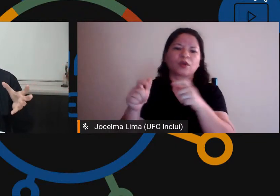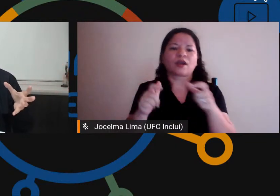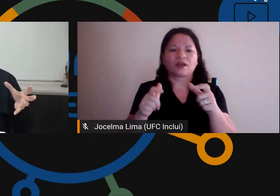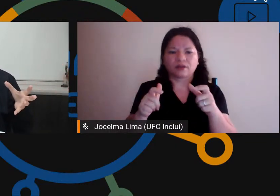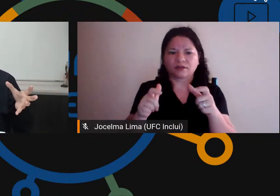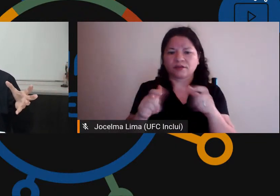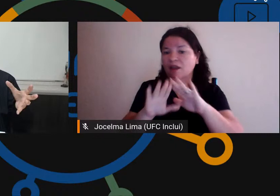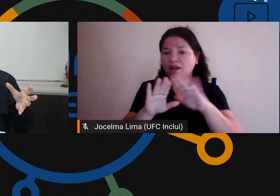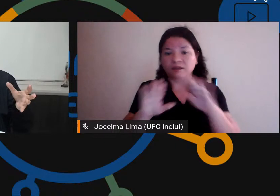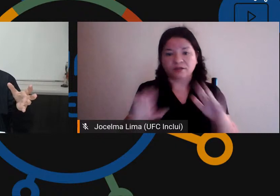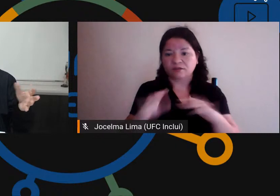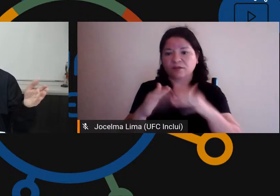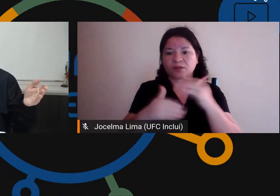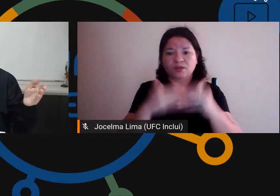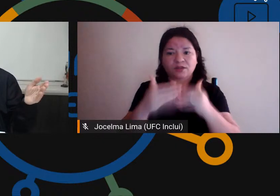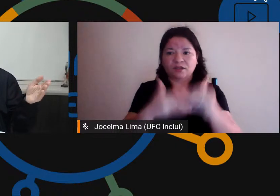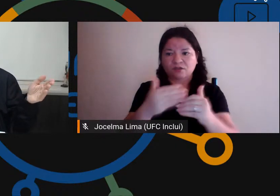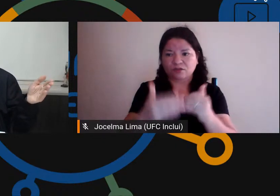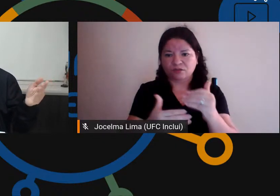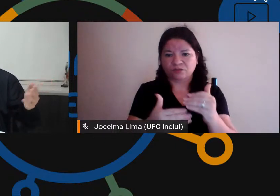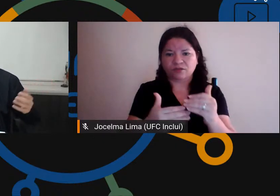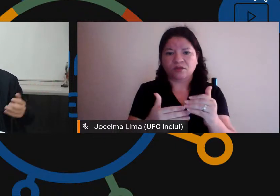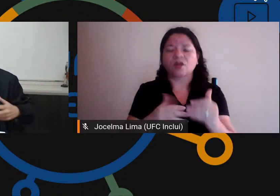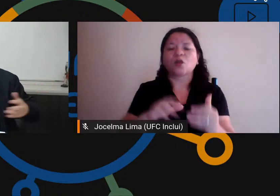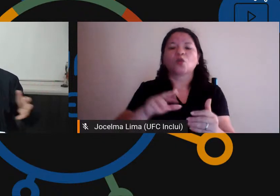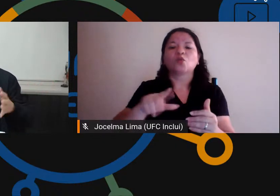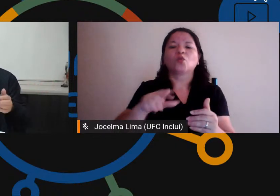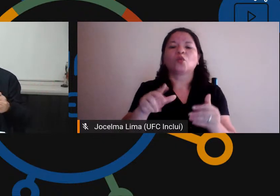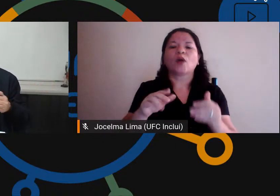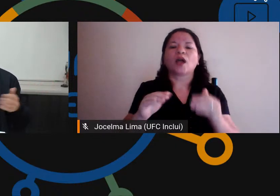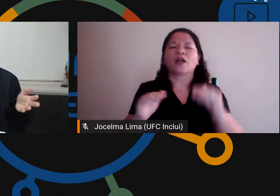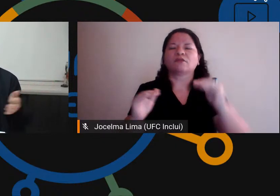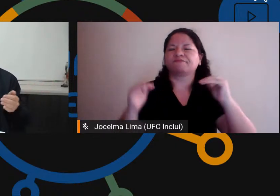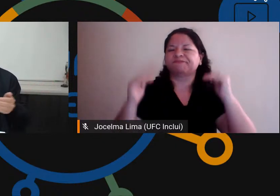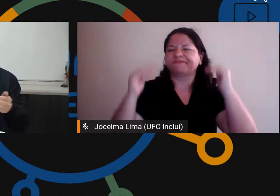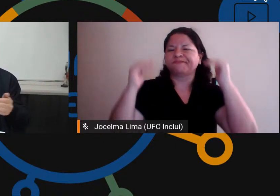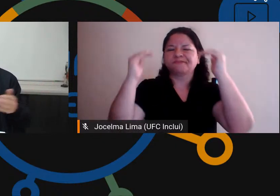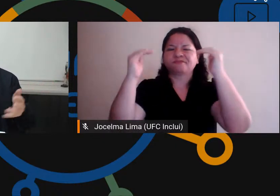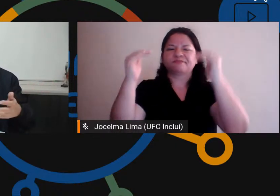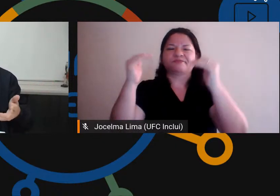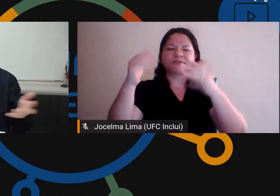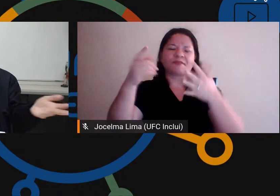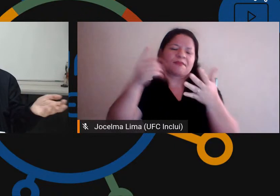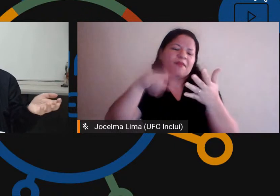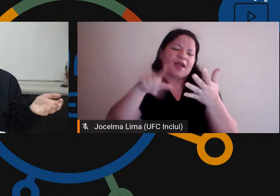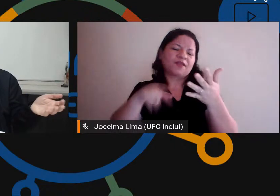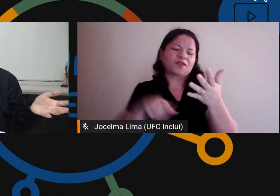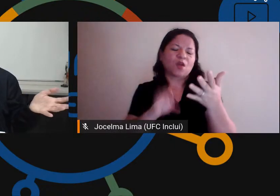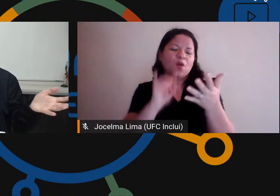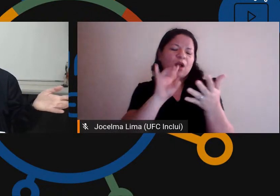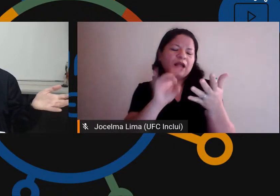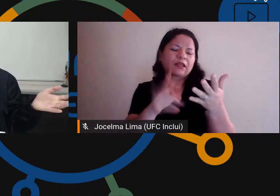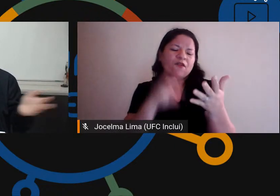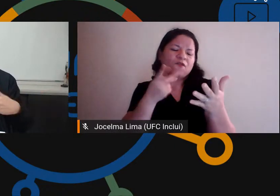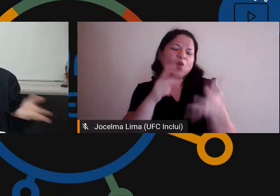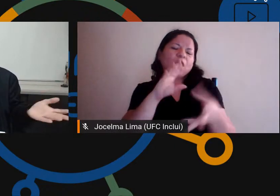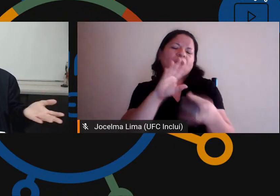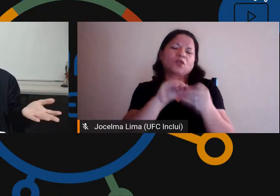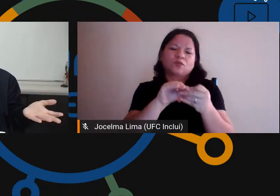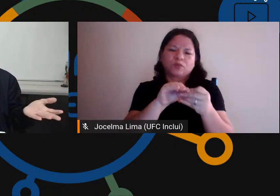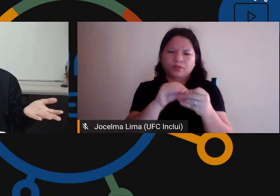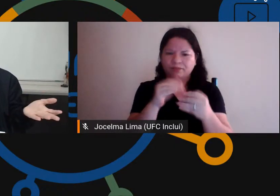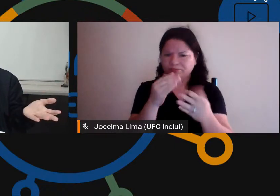Esse é o processo. Não é? Nenhum cientista de alto nível vai ler um trabalho de revisão só para dizer o que cada um disse. Não. Isso